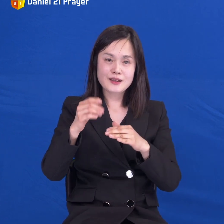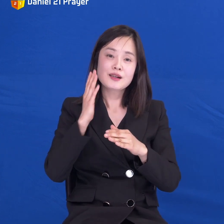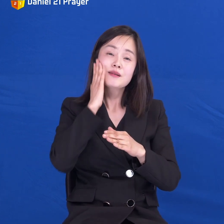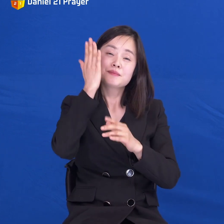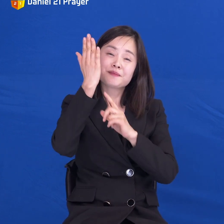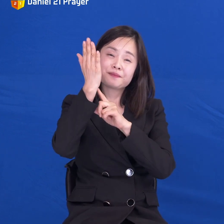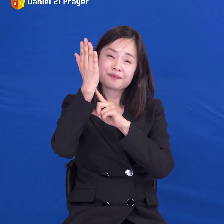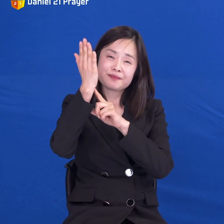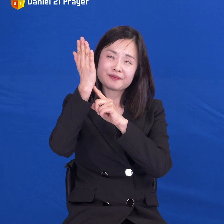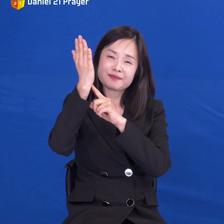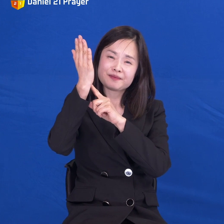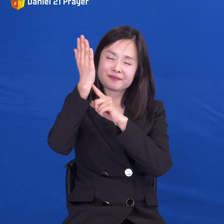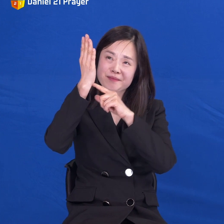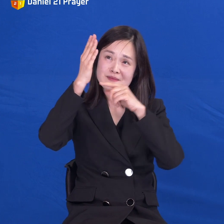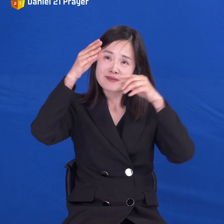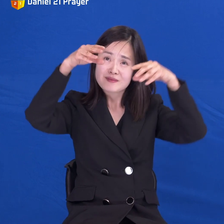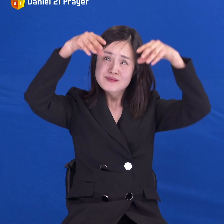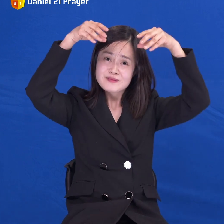오는 것입니다.